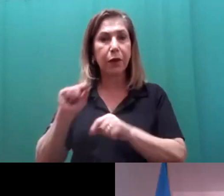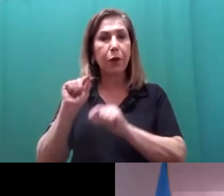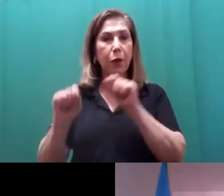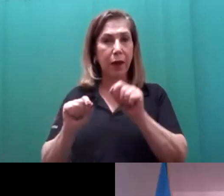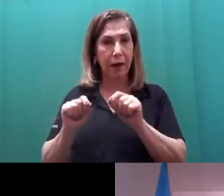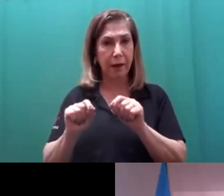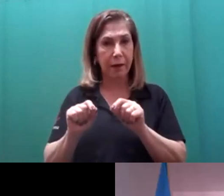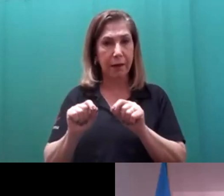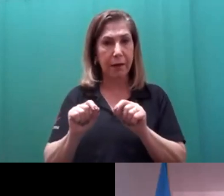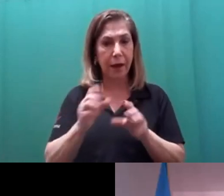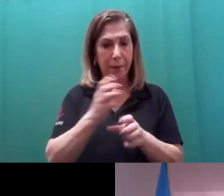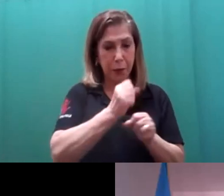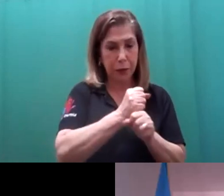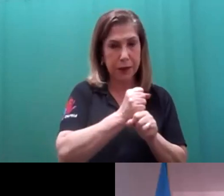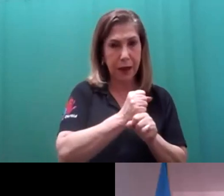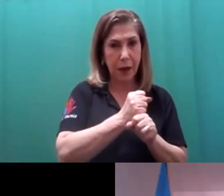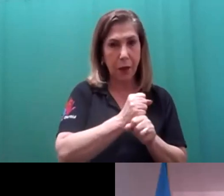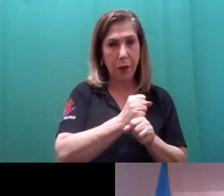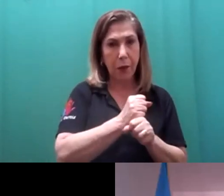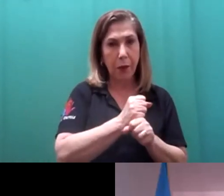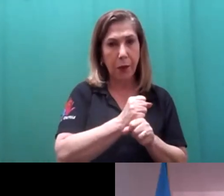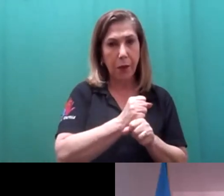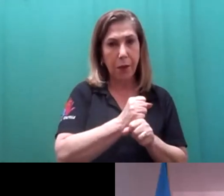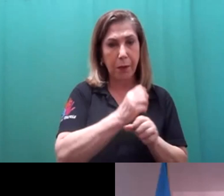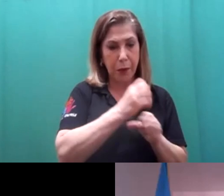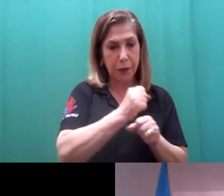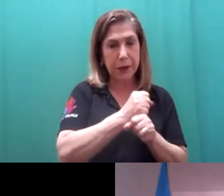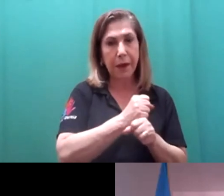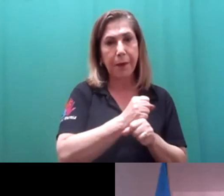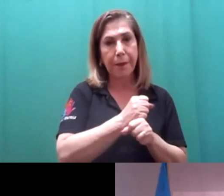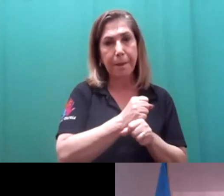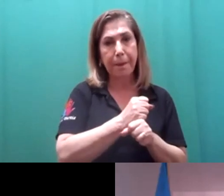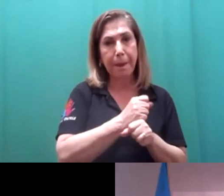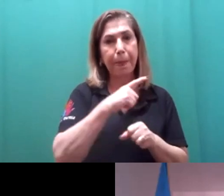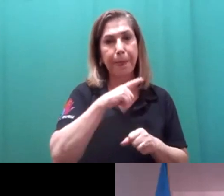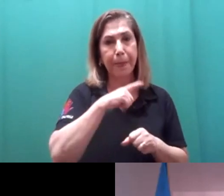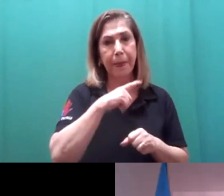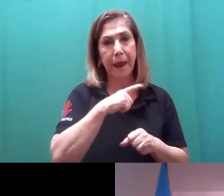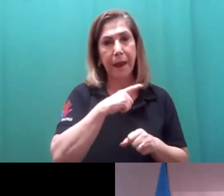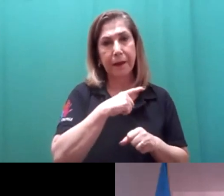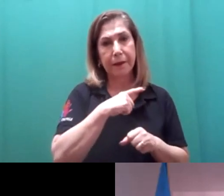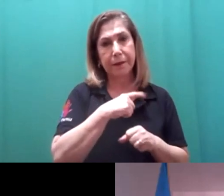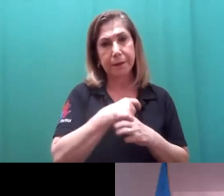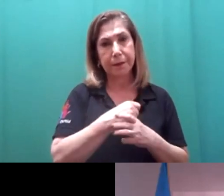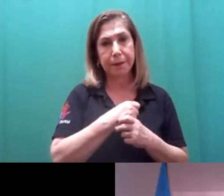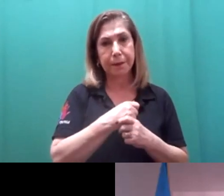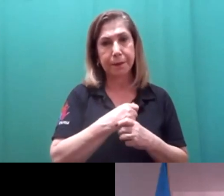en la producción, que es una producción que muchas veces se